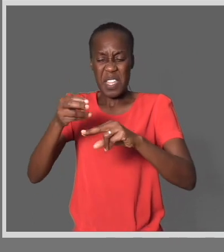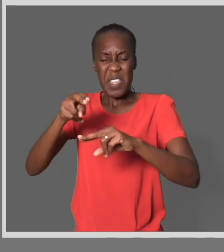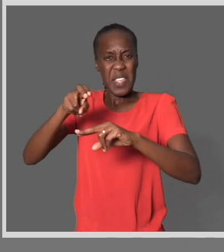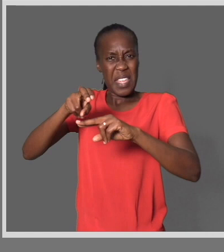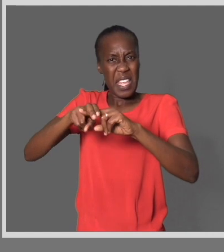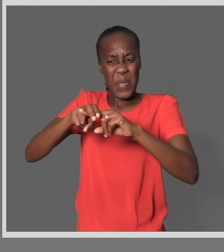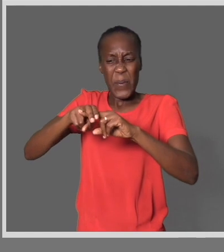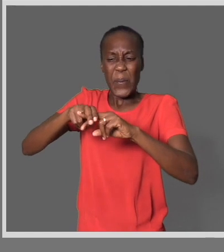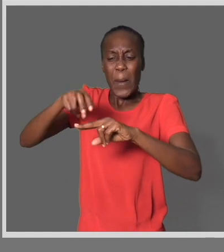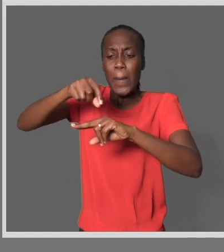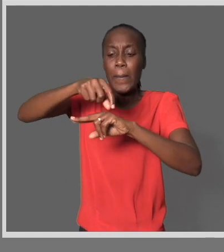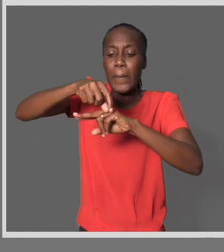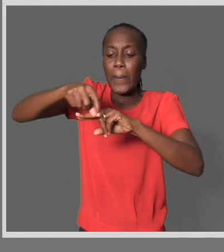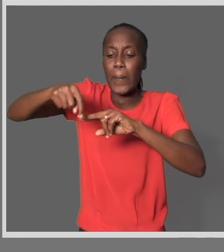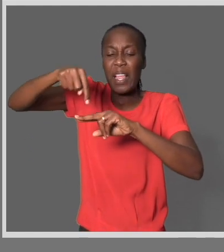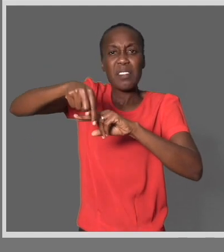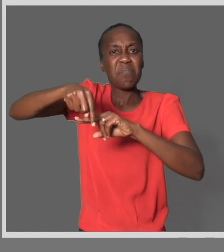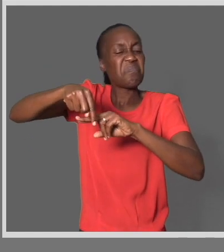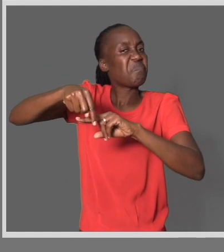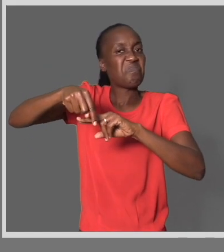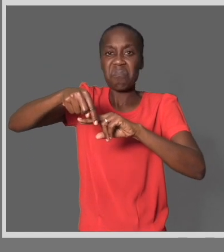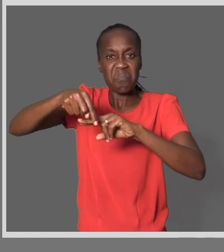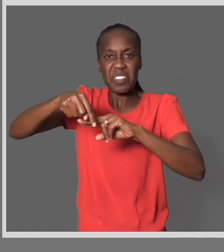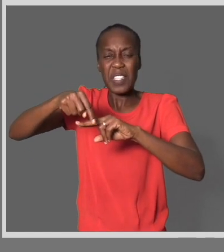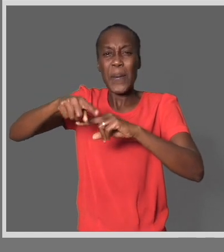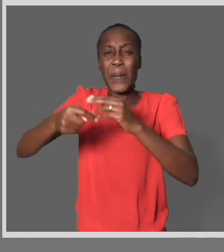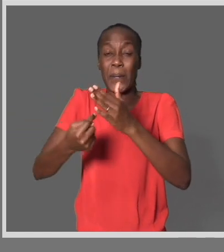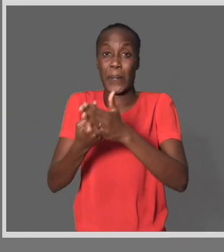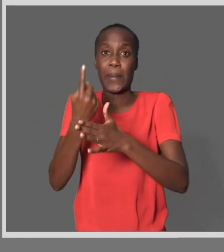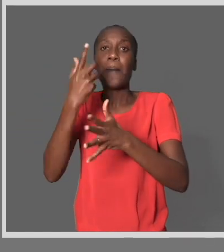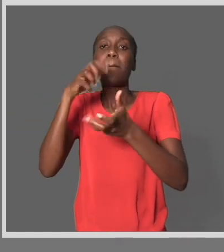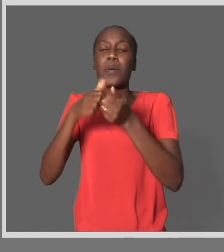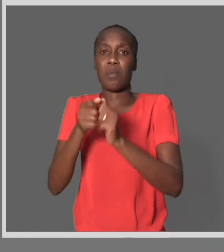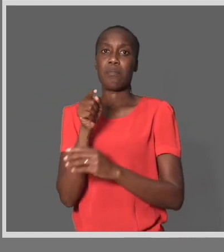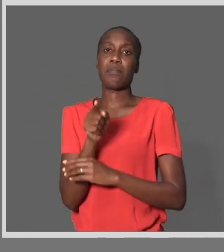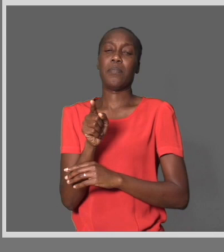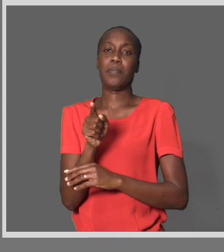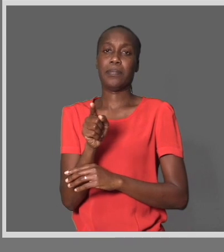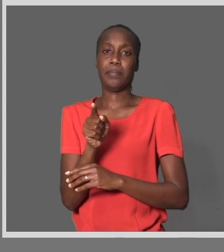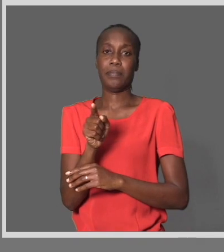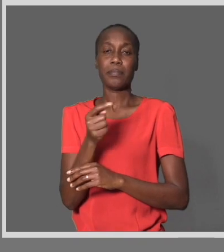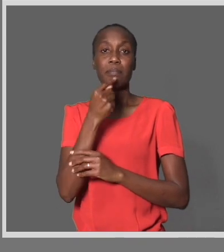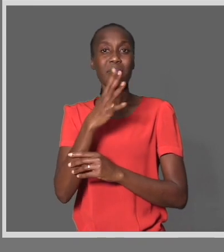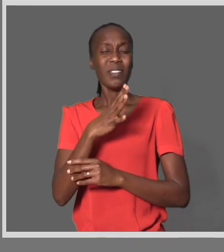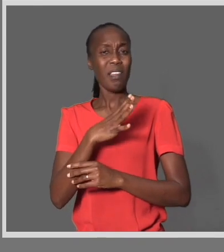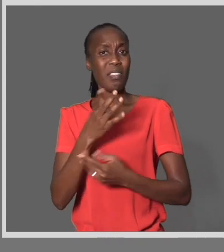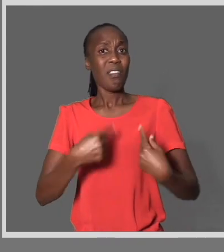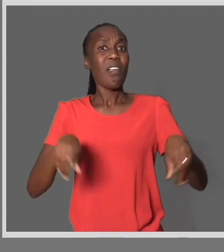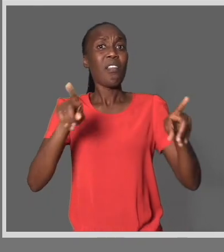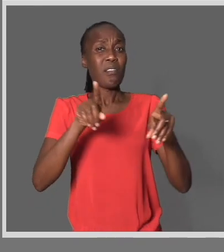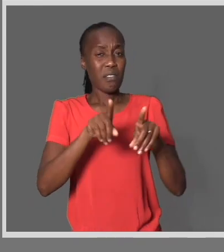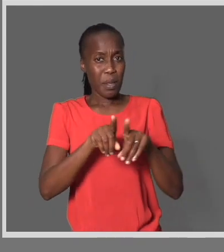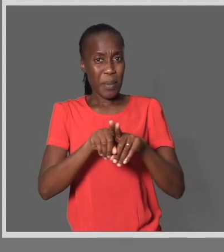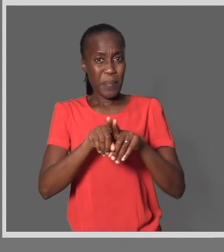os pés fiquem pendentes, propiciando o aparecimento do equinismo. Além do mais,